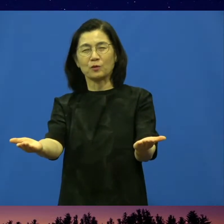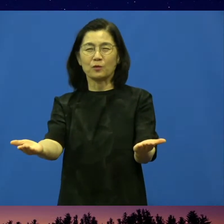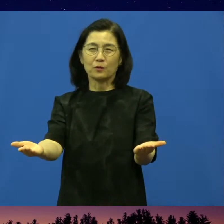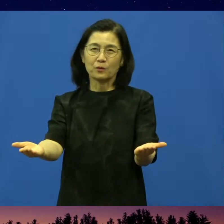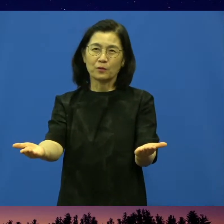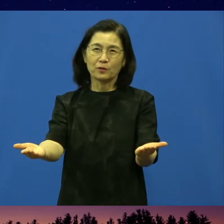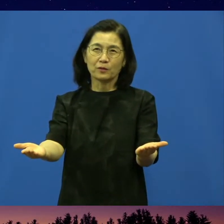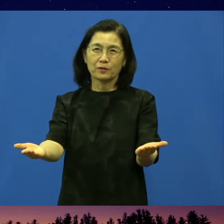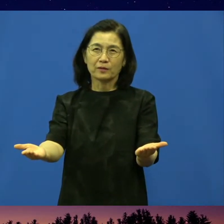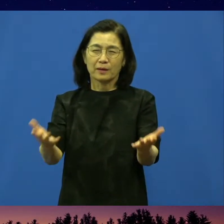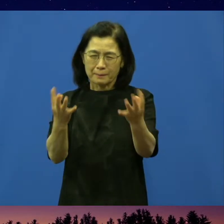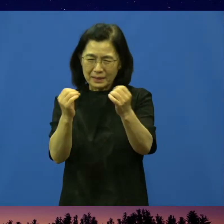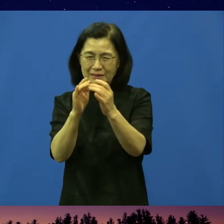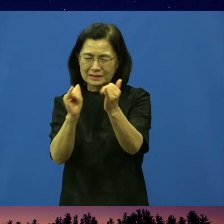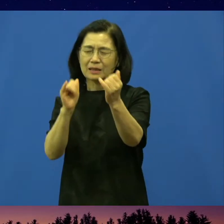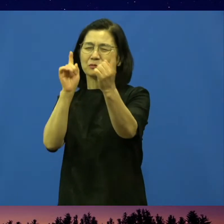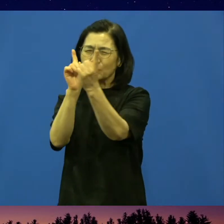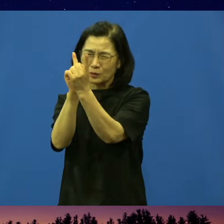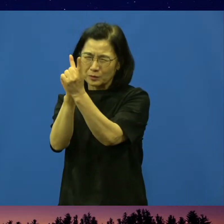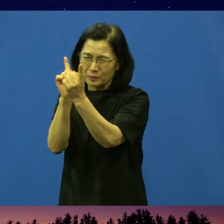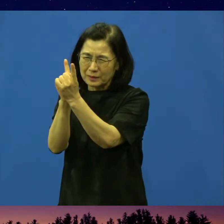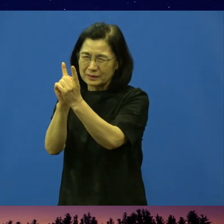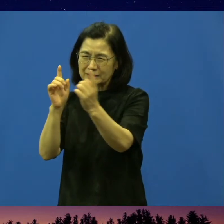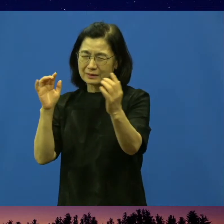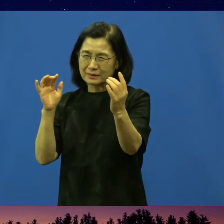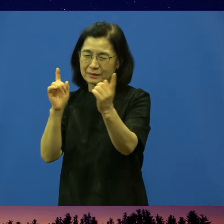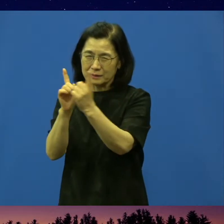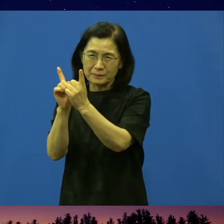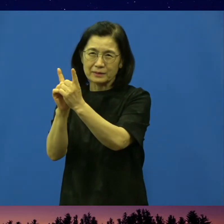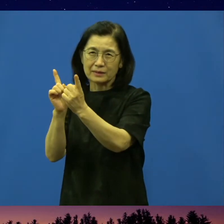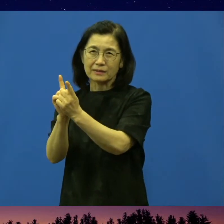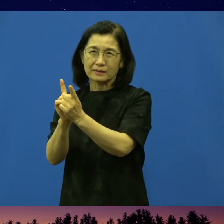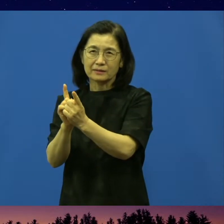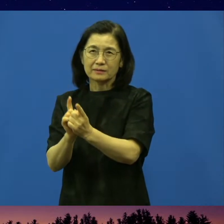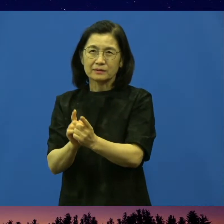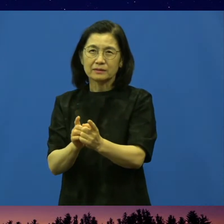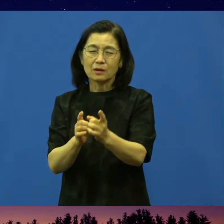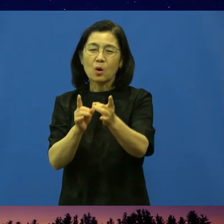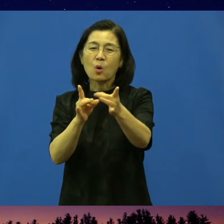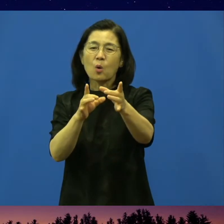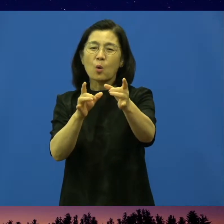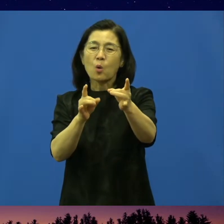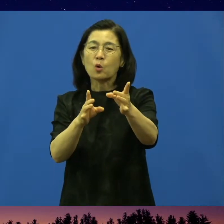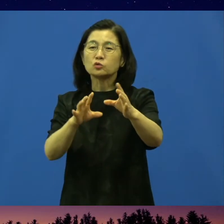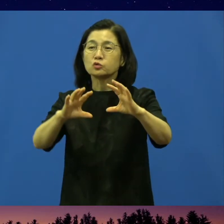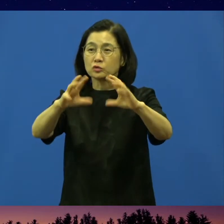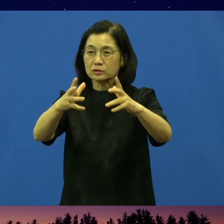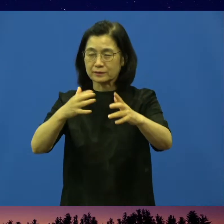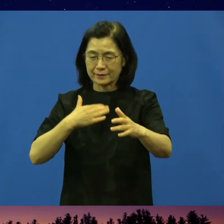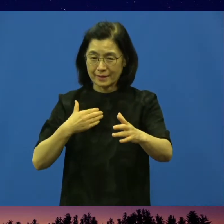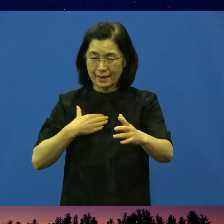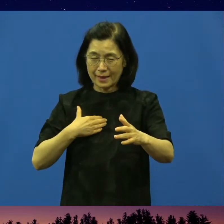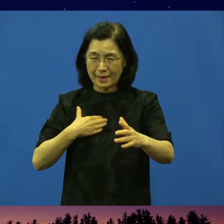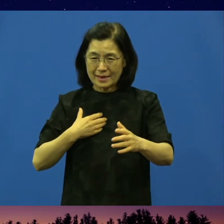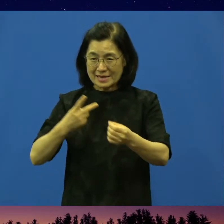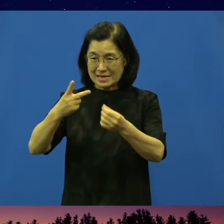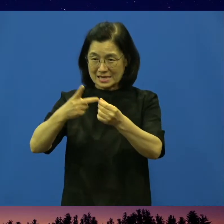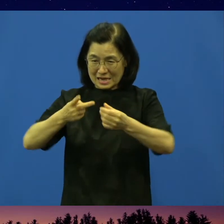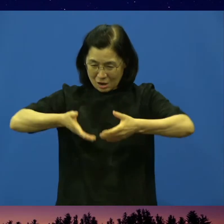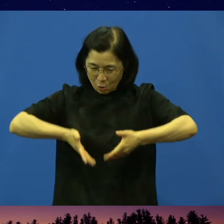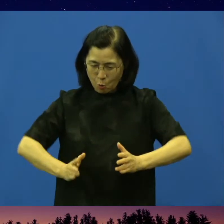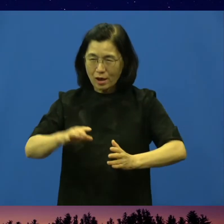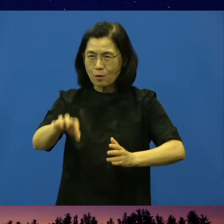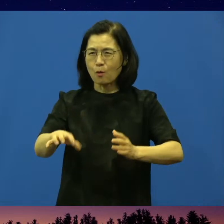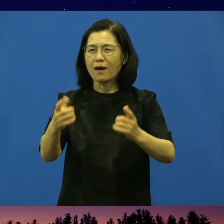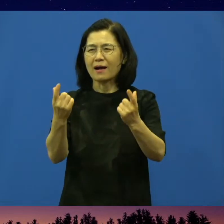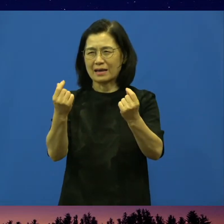이렇게 많은 분들과 만나고 사실 호주는 제 2의 고향과 같아요. 제가 30대 중반에서